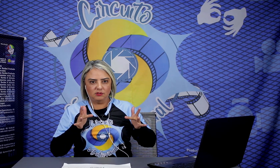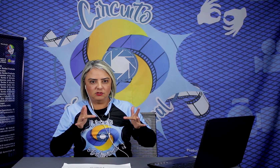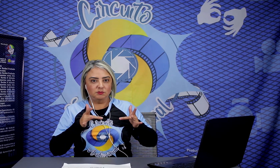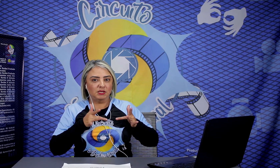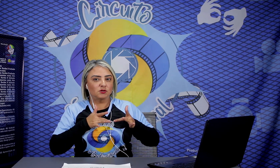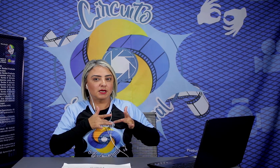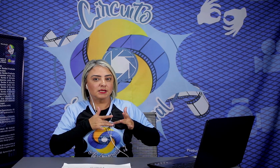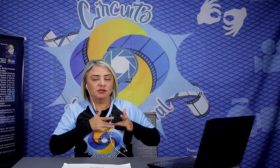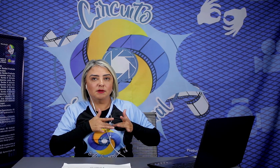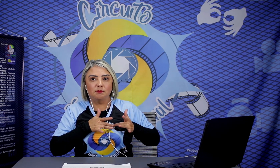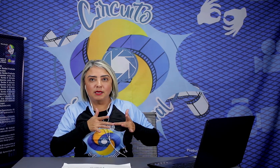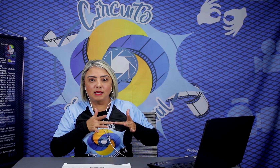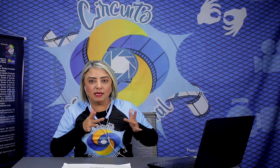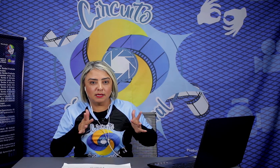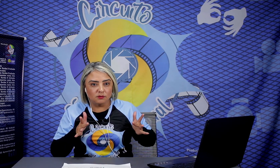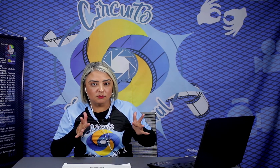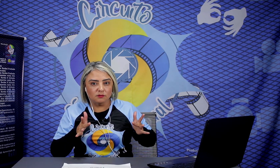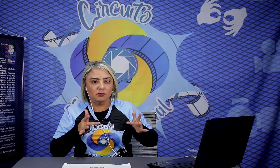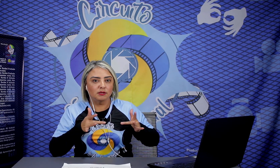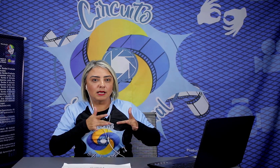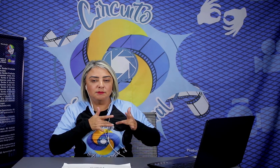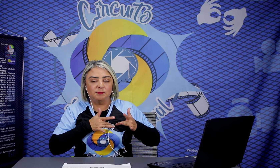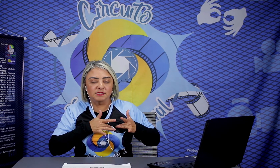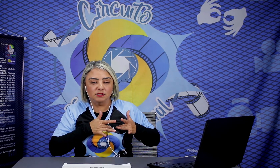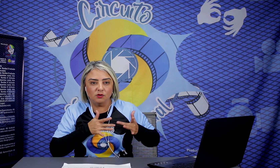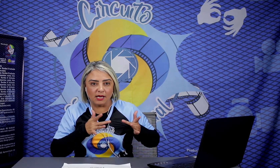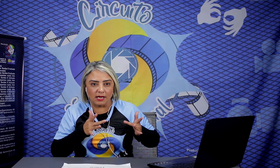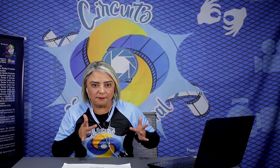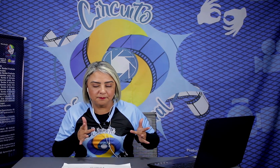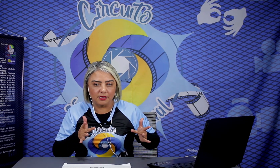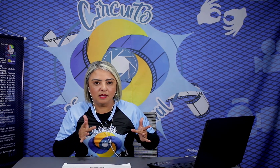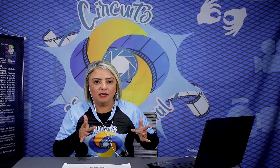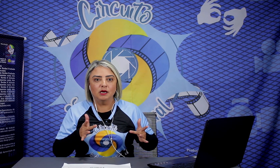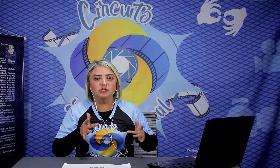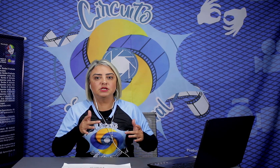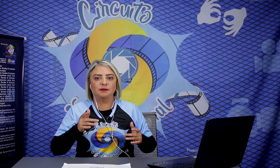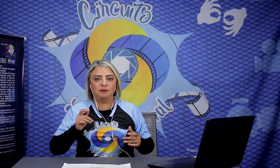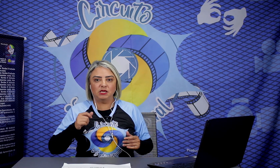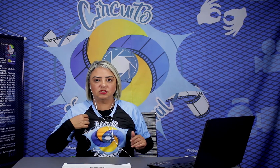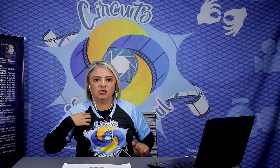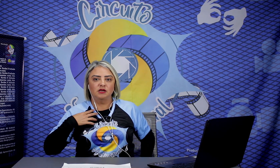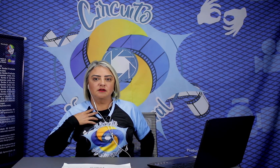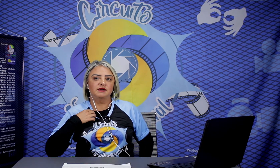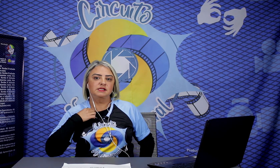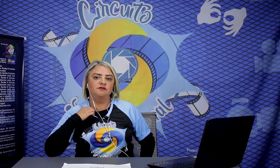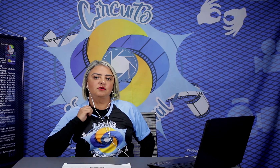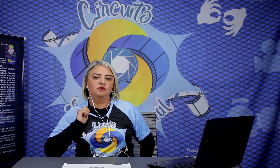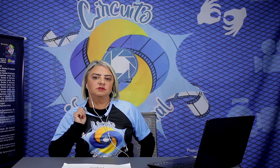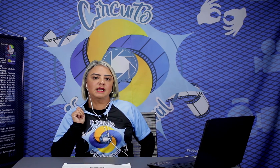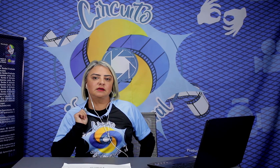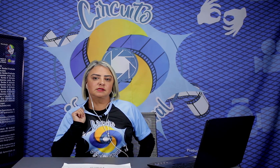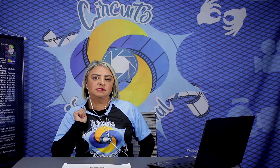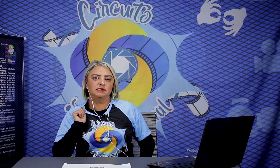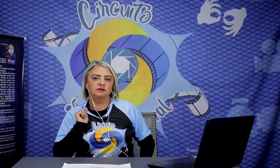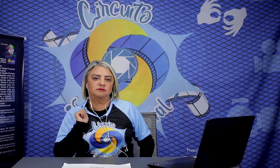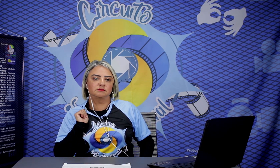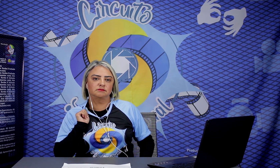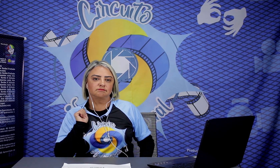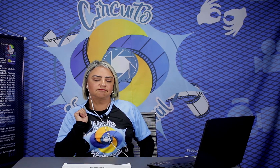Tipo, tá de coração aberto, ali para se doar. Antigamente, fazia voluntário assim.